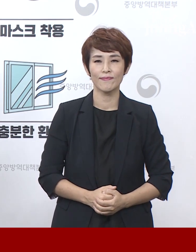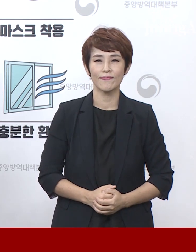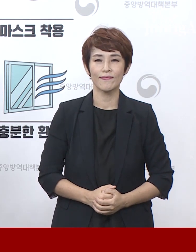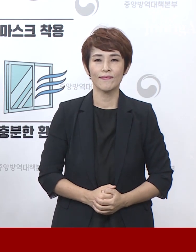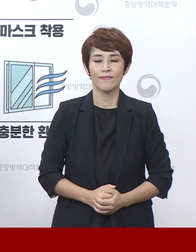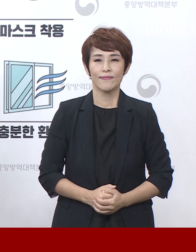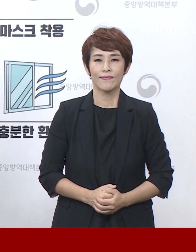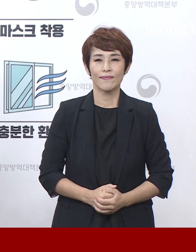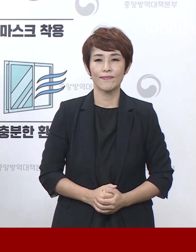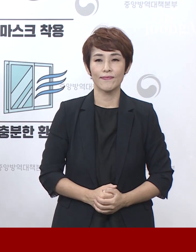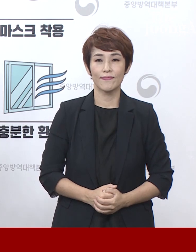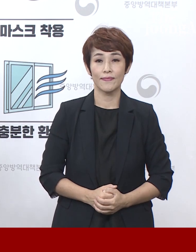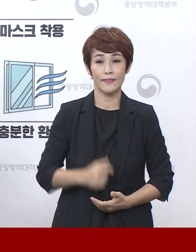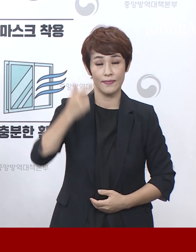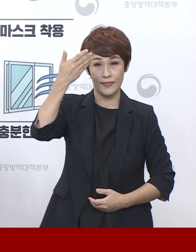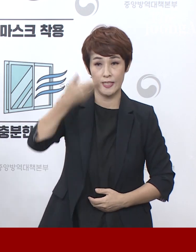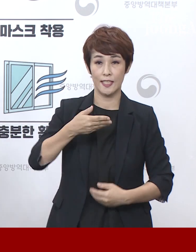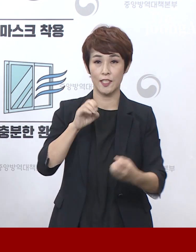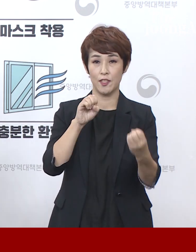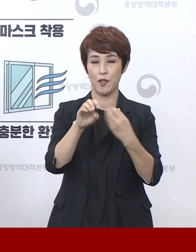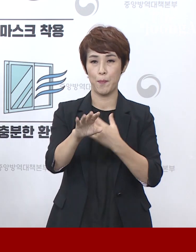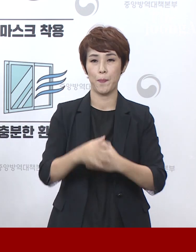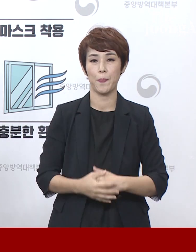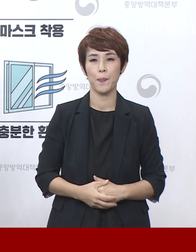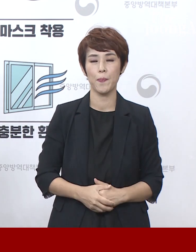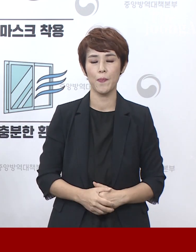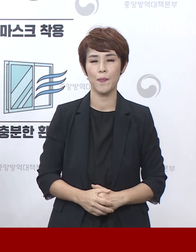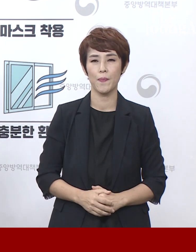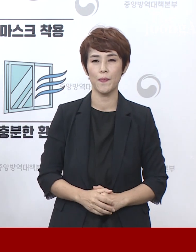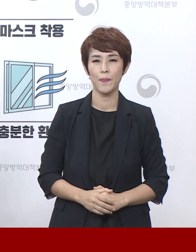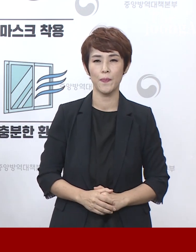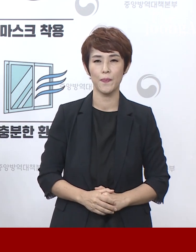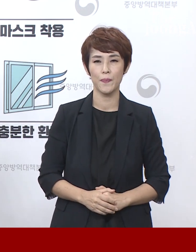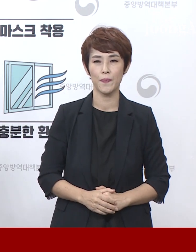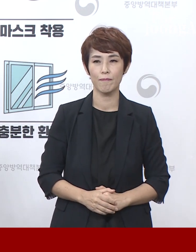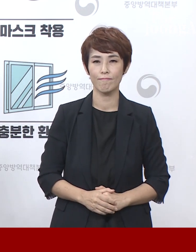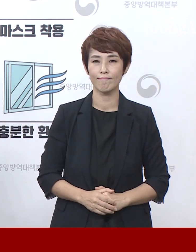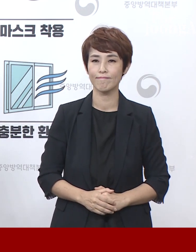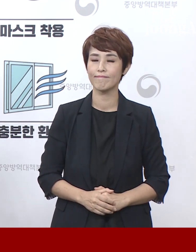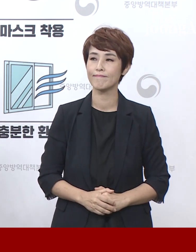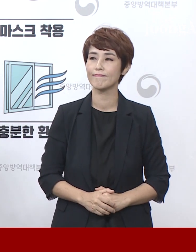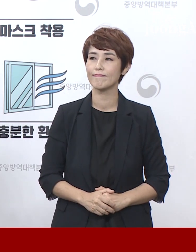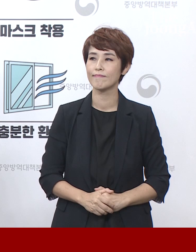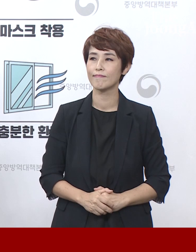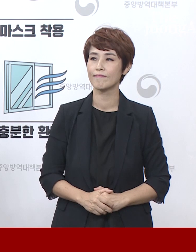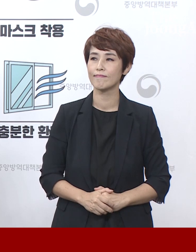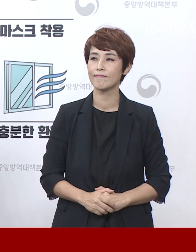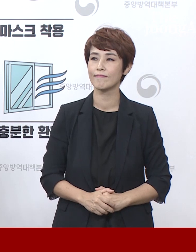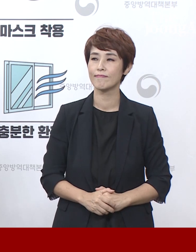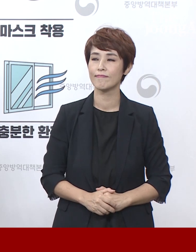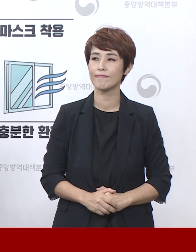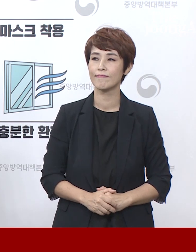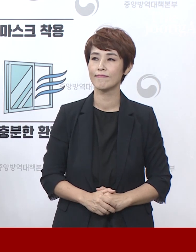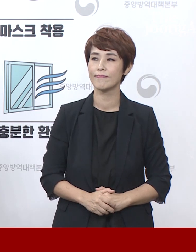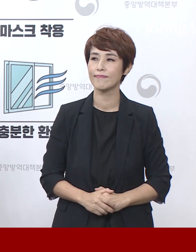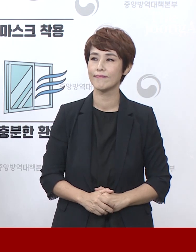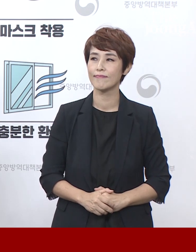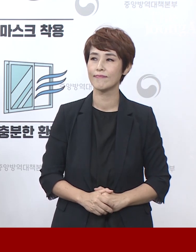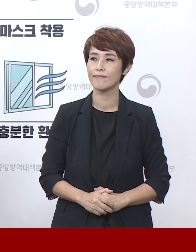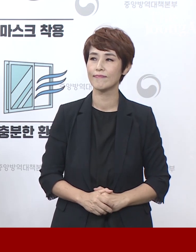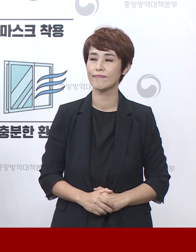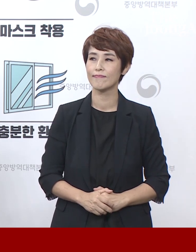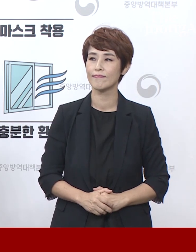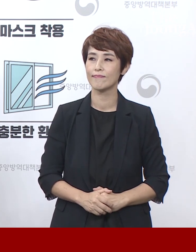갖도록 하겠습니다. 출입기자단에서 보내준 사전 질문 3가지 먼저 드리고 현장 질문 5개